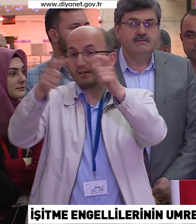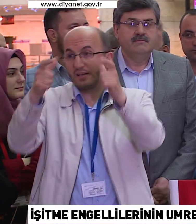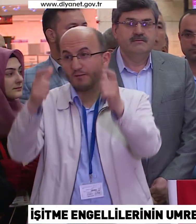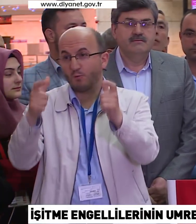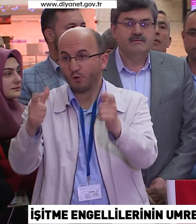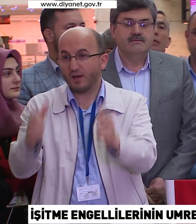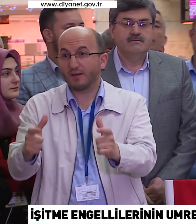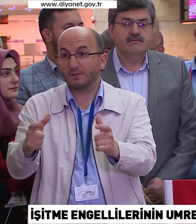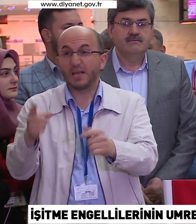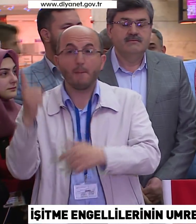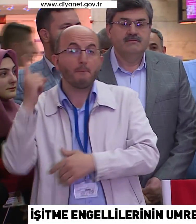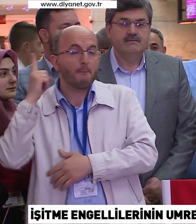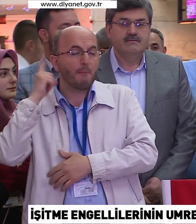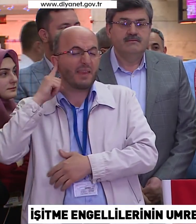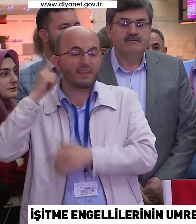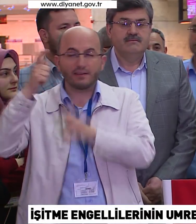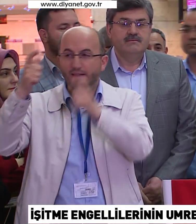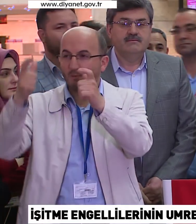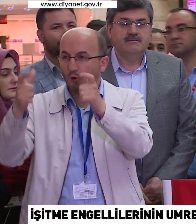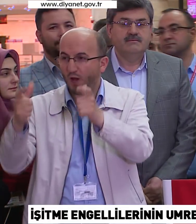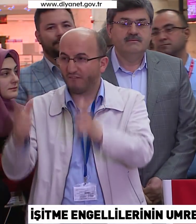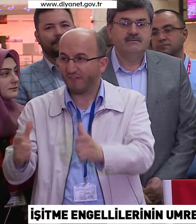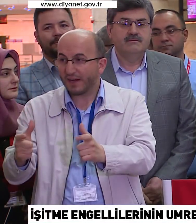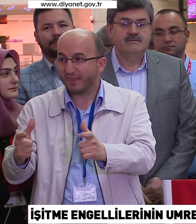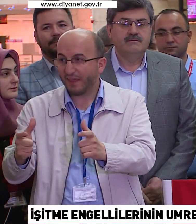Mükerreme'de, Medine-i Münevvere'de